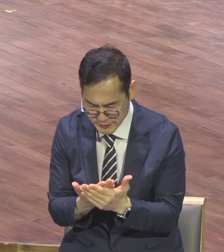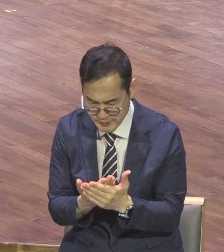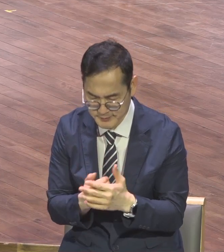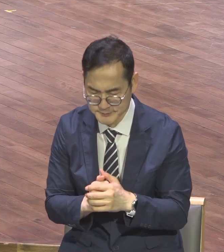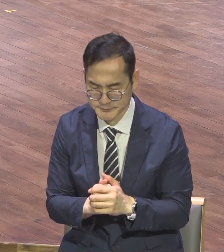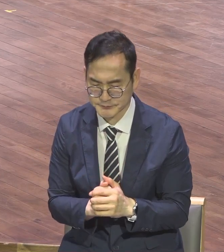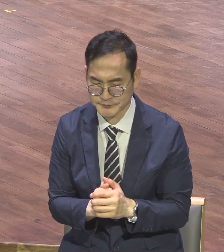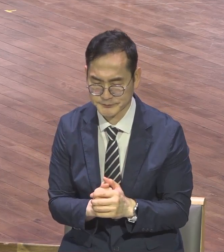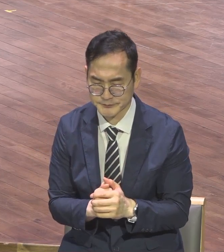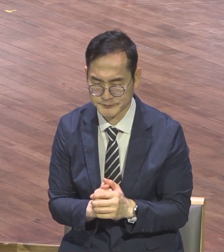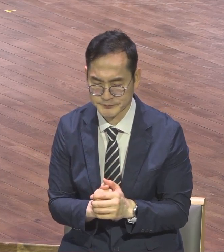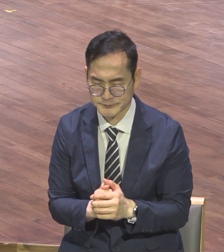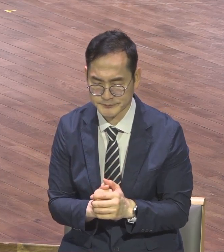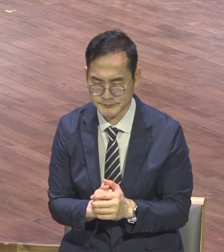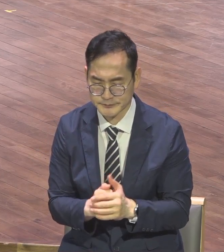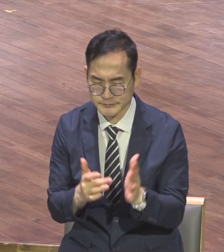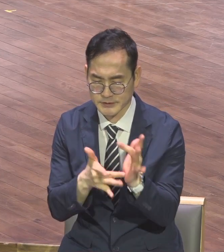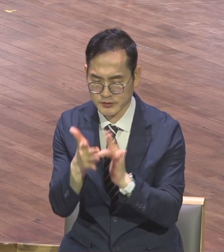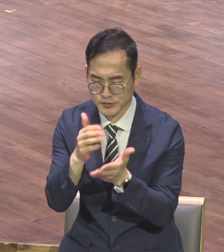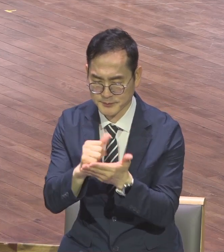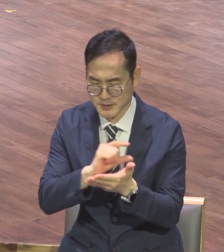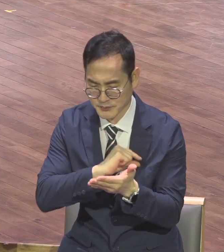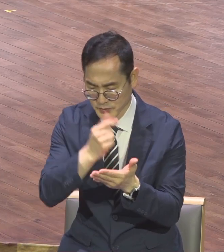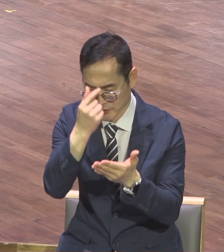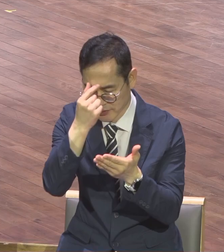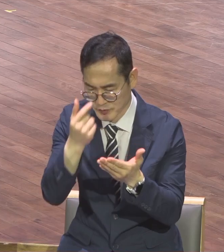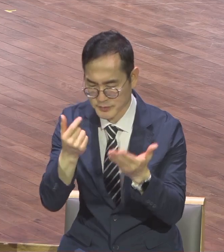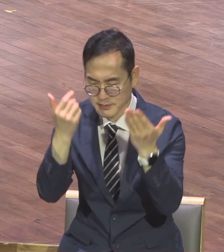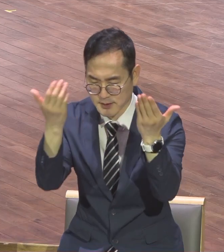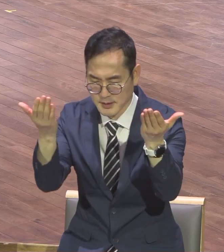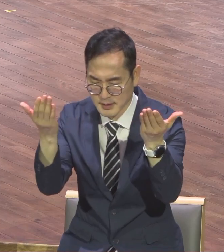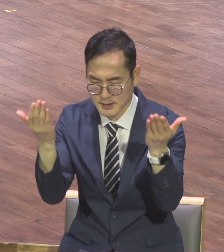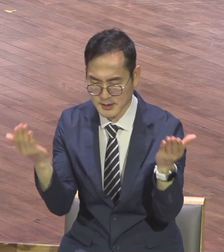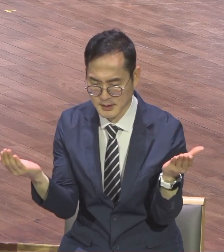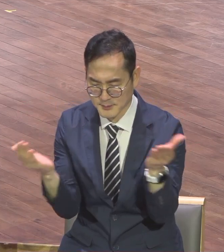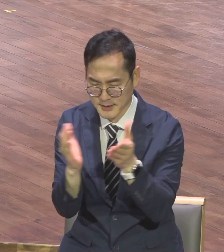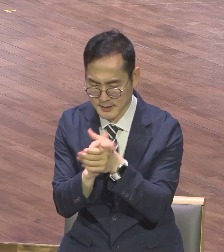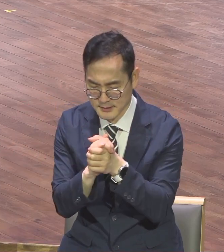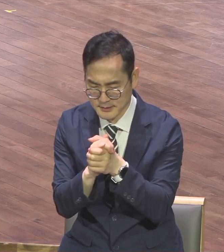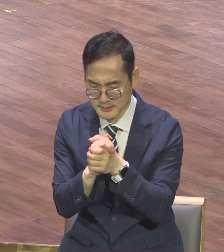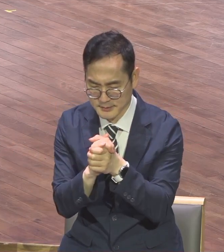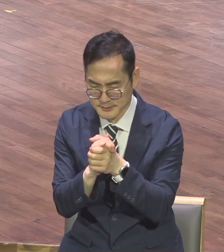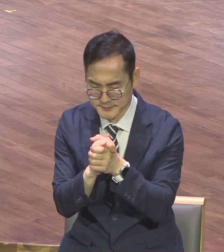되어지게 하여 주옵소서. 예수 그리스도를 받들어 기도합니다. 아멘.